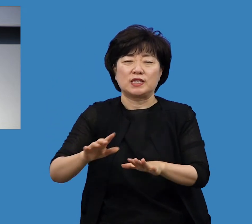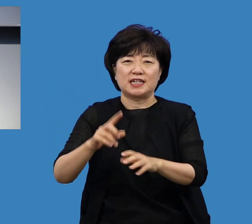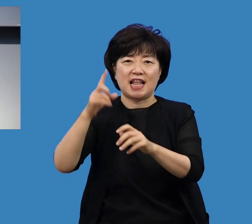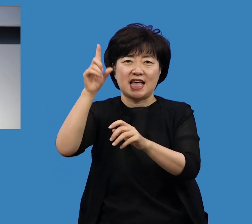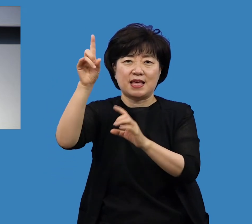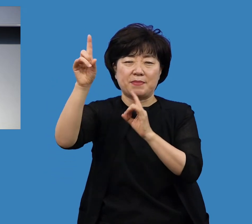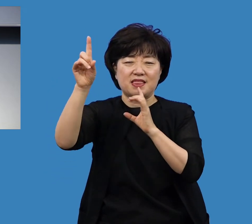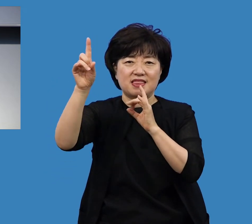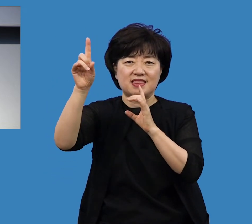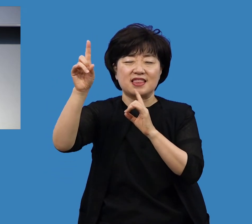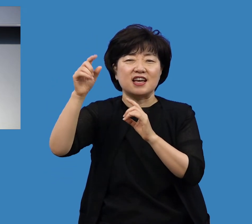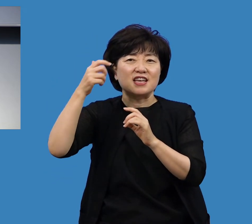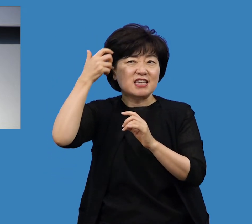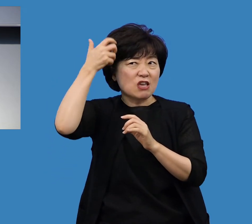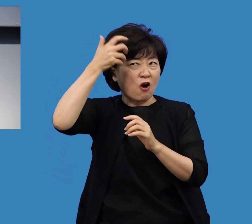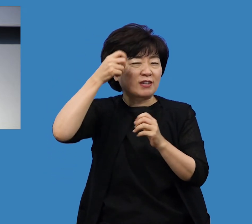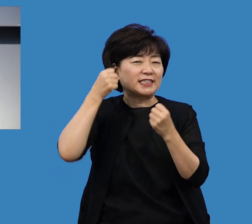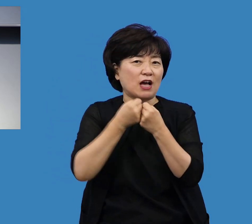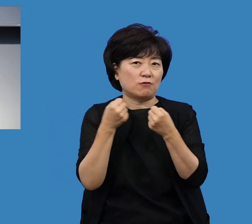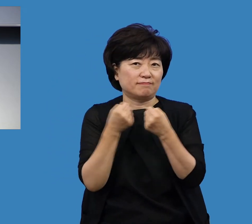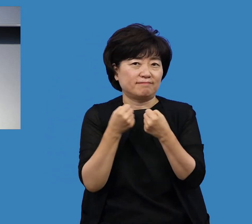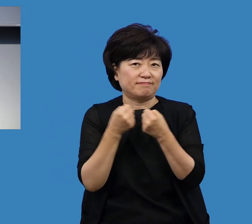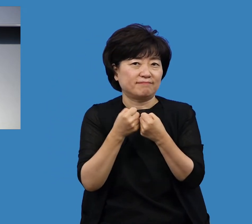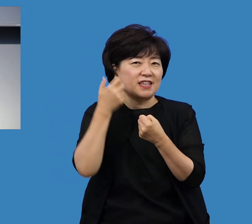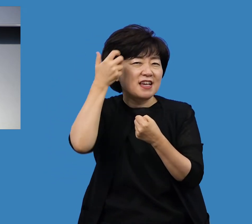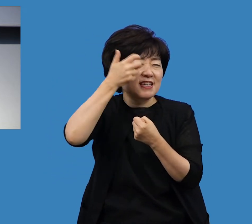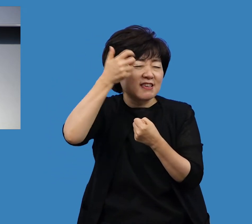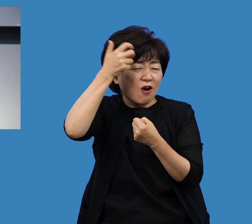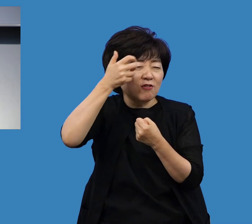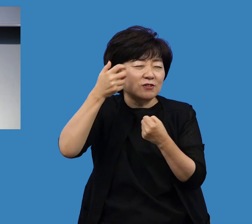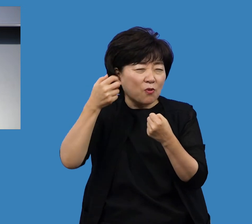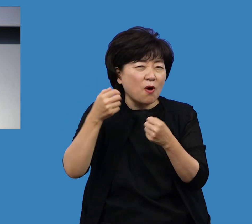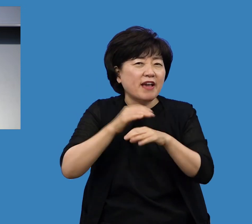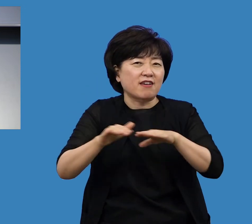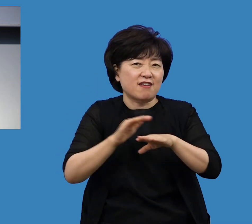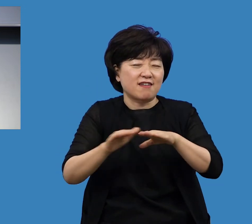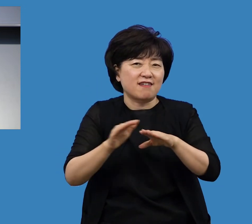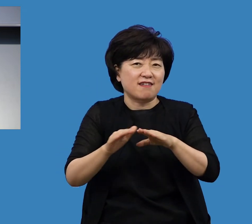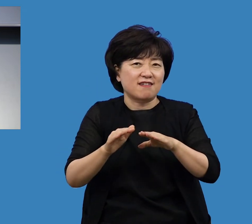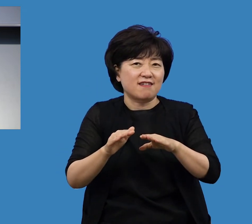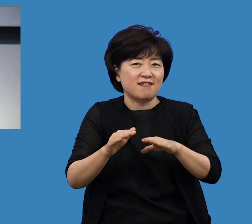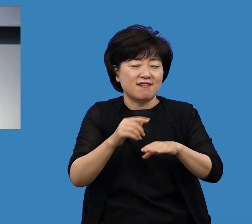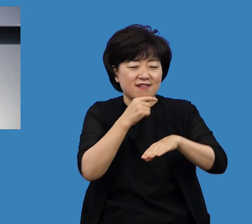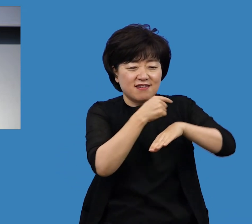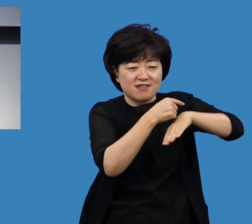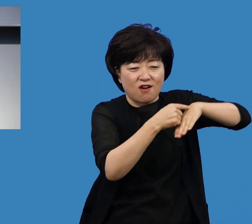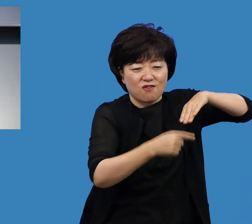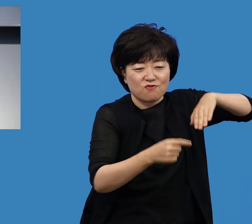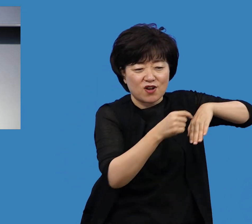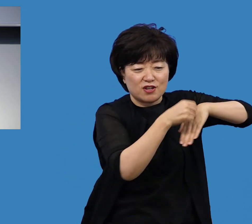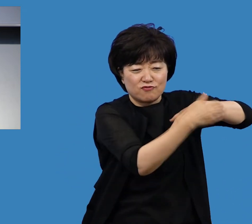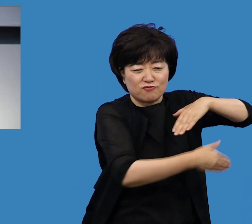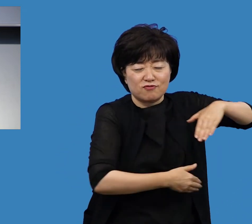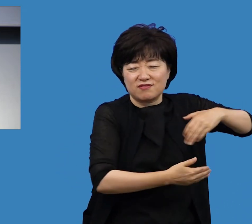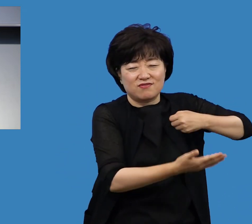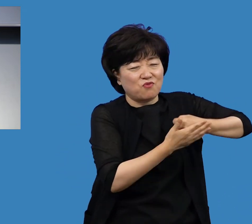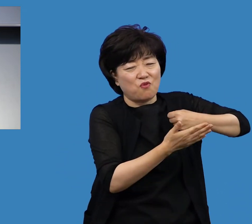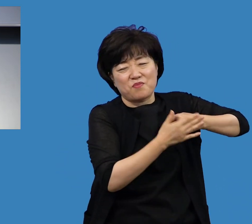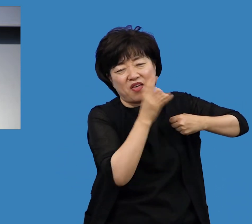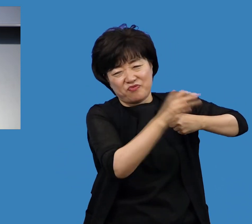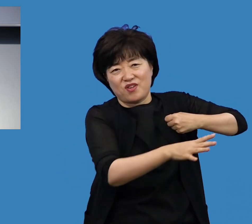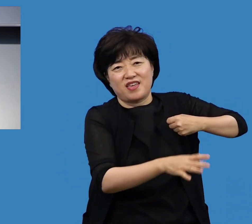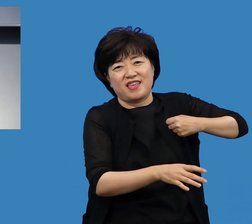이것은 영적인 싸움이기 때문에 영으로 대처해야 됩니다. 혈과 육은 도움이 되지 않아요. 혈과 육은 도움이